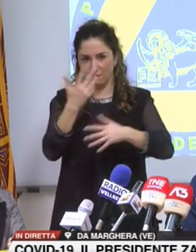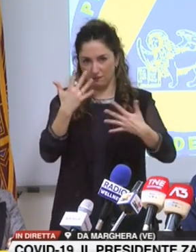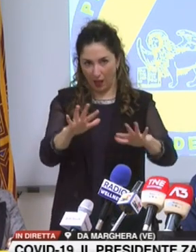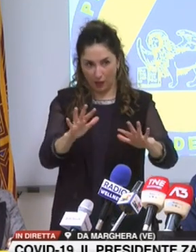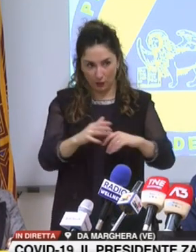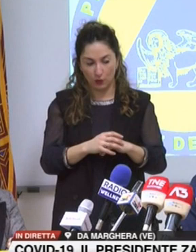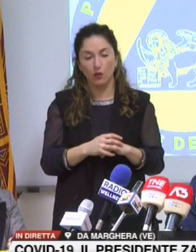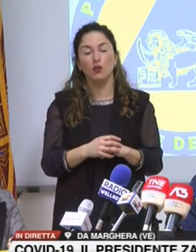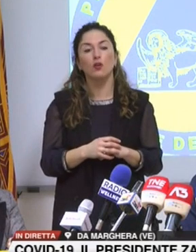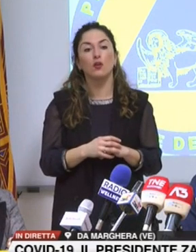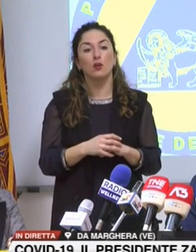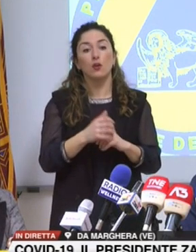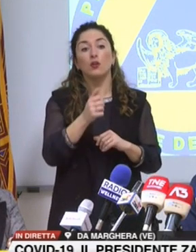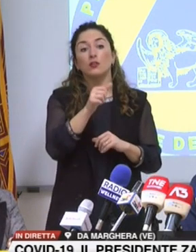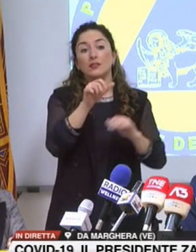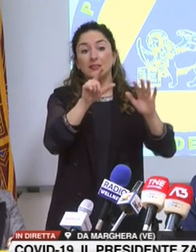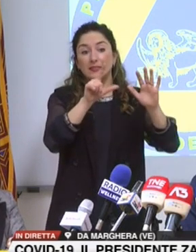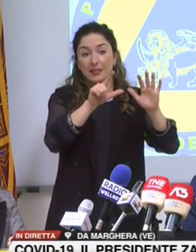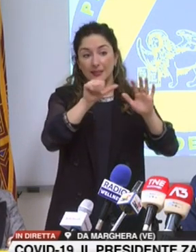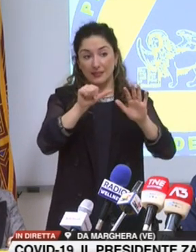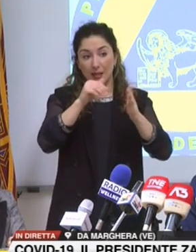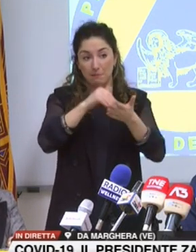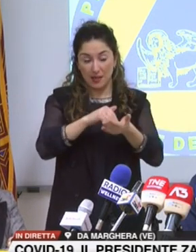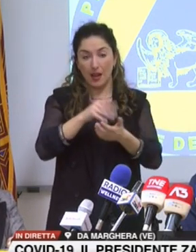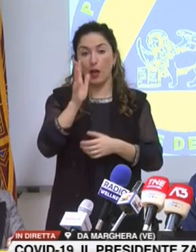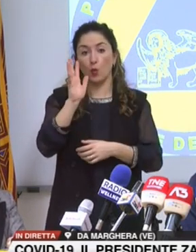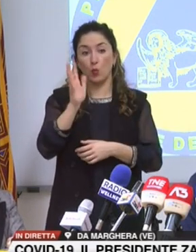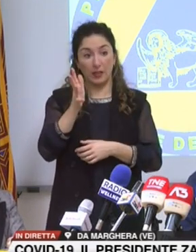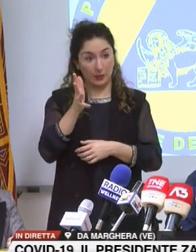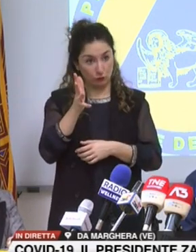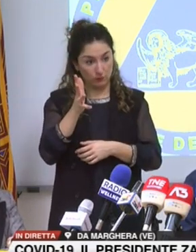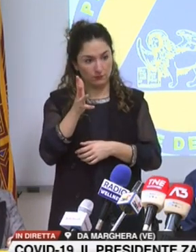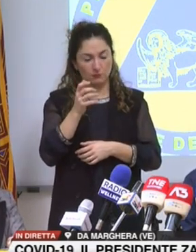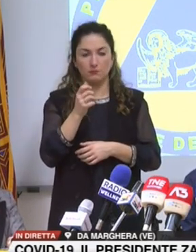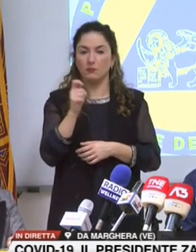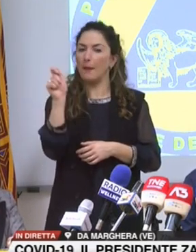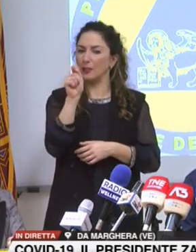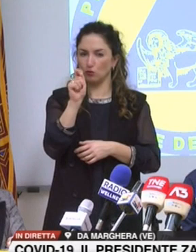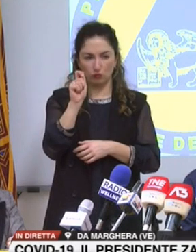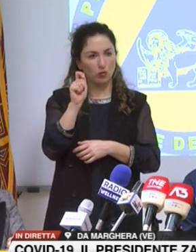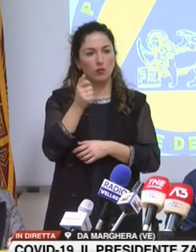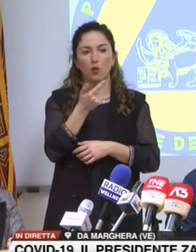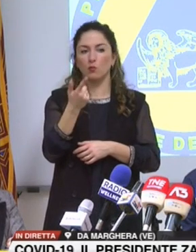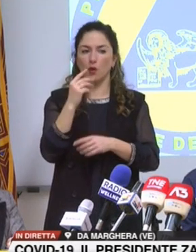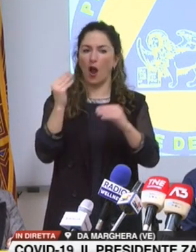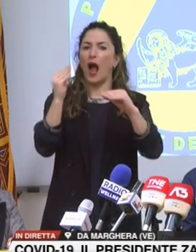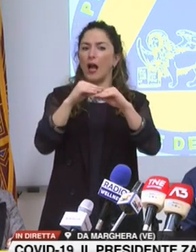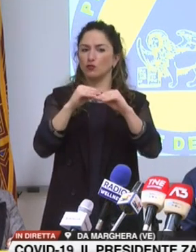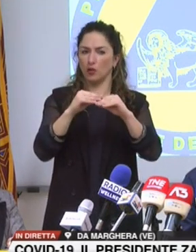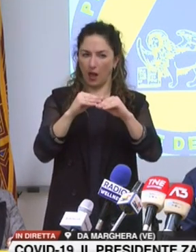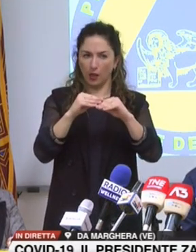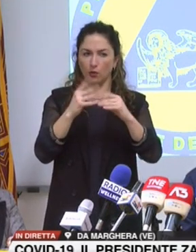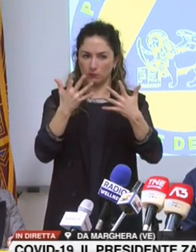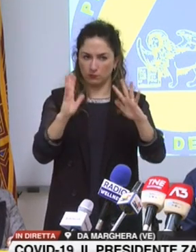con la prima e la seconda dose, è 76.015. È un dato aggiornato alle 12 di oggi, anche questo.